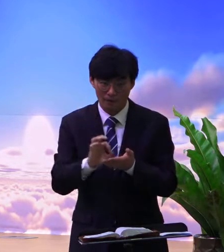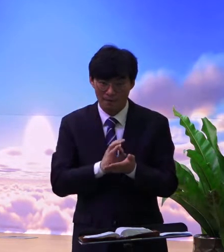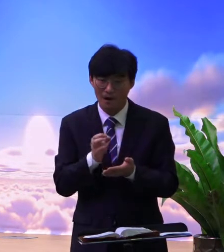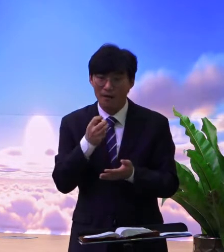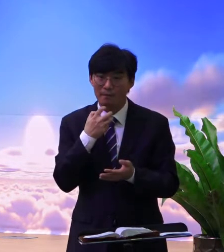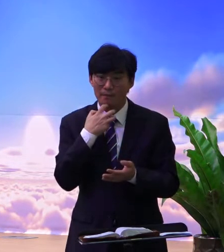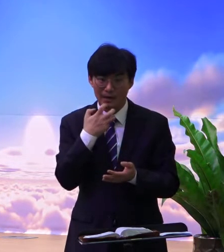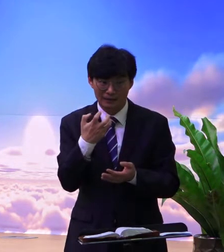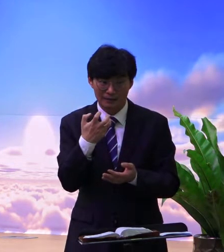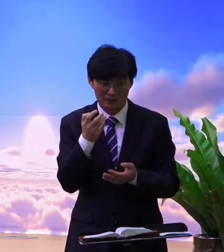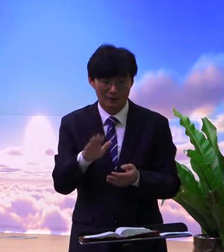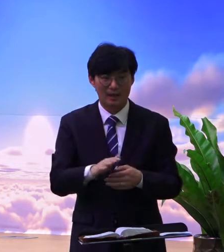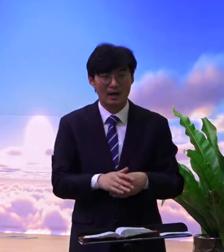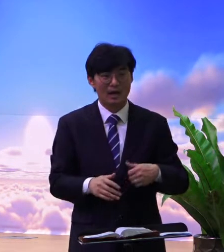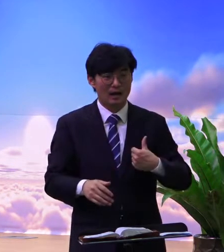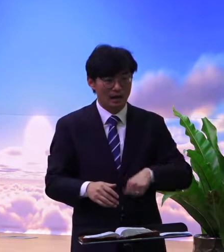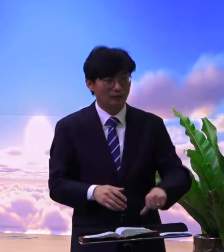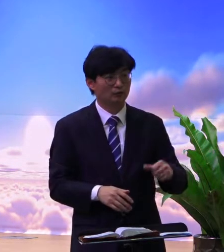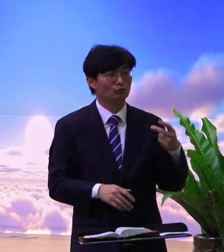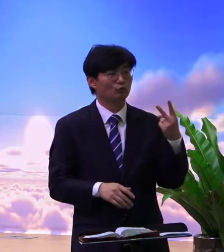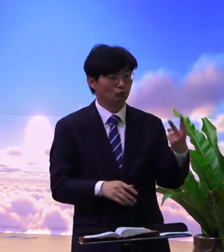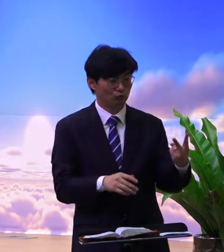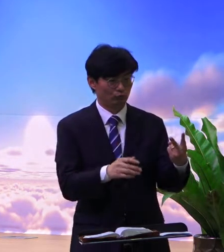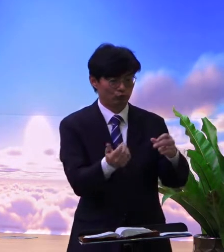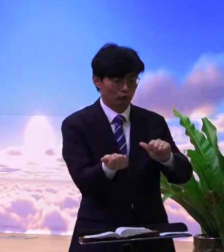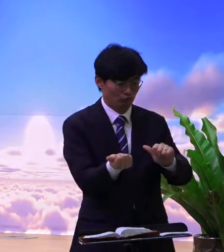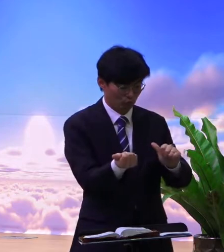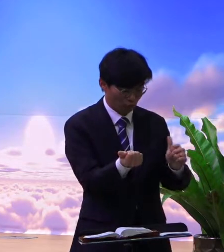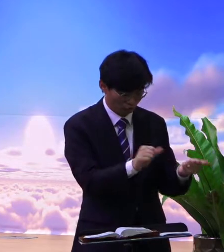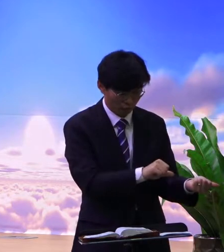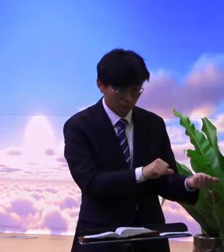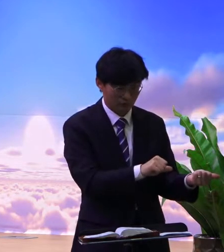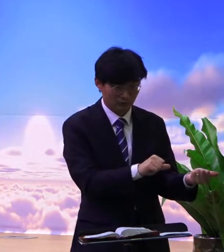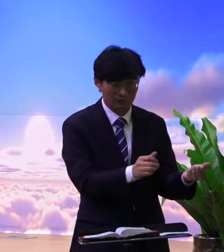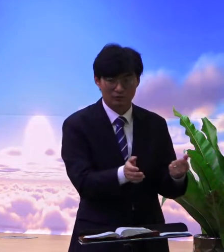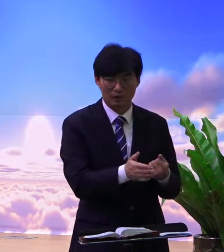이 어마어마한 헌금을 하나님께 드린 것입니다.